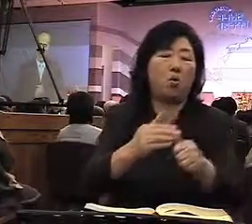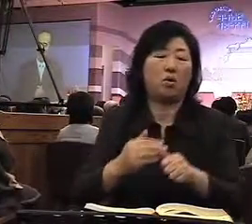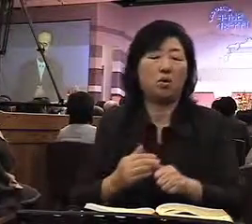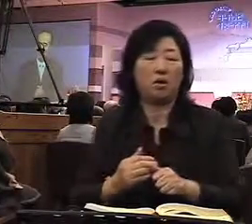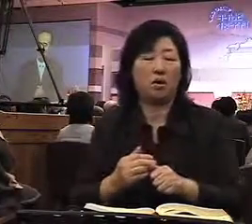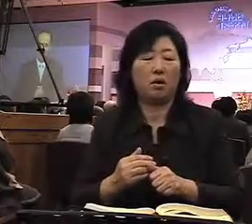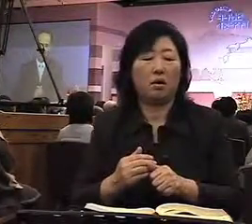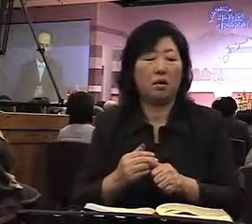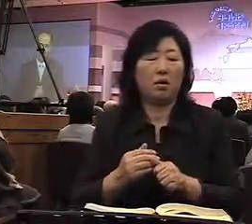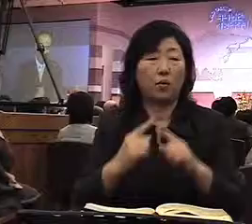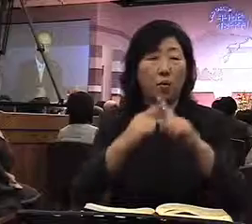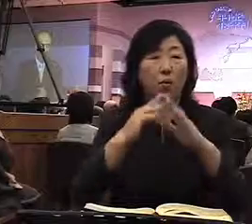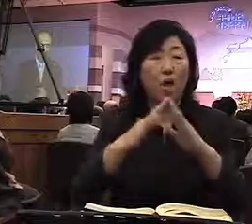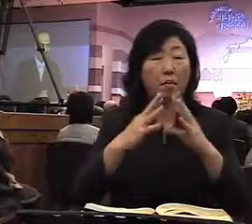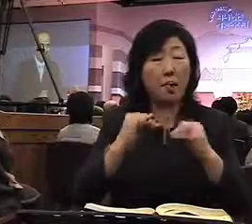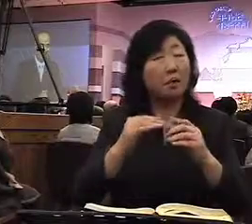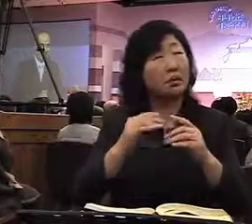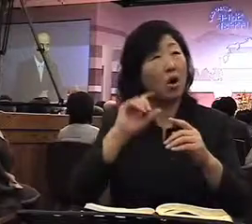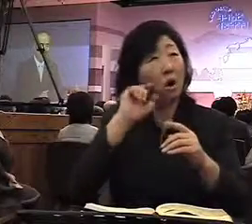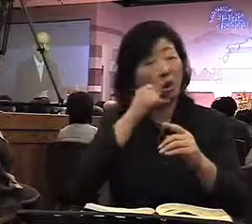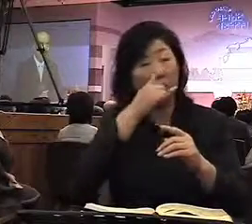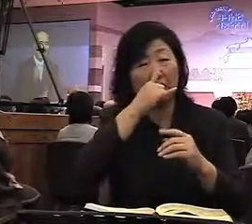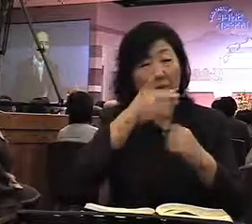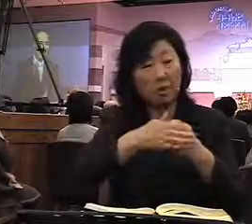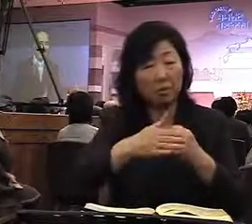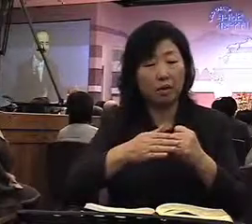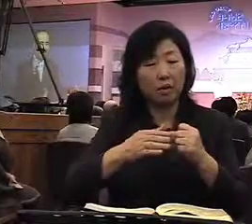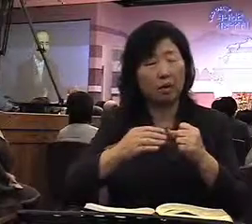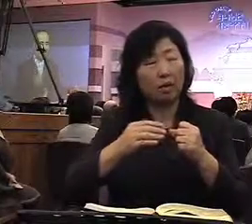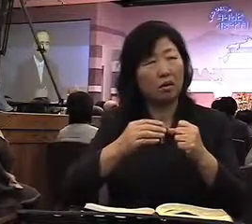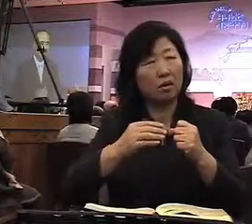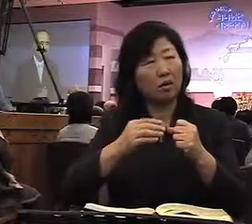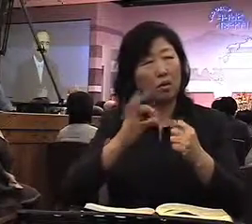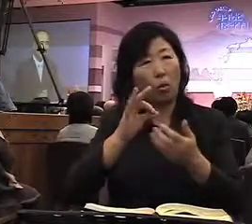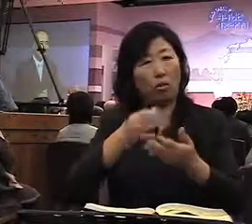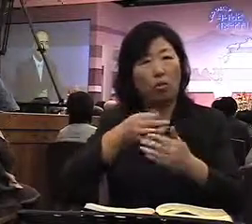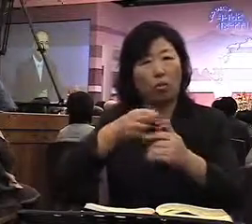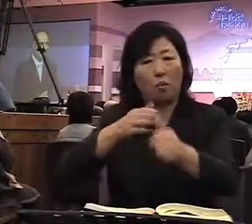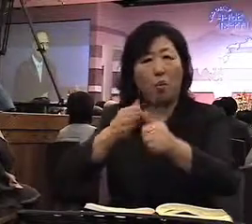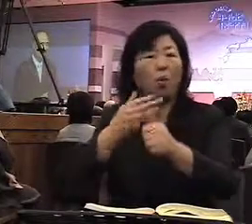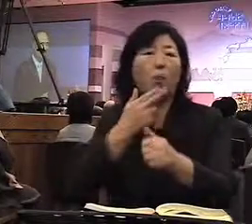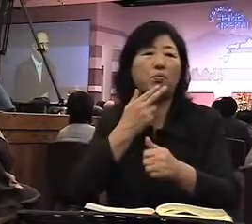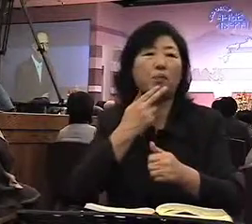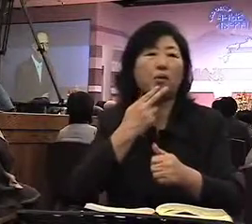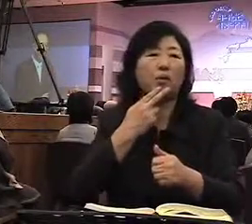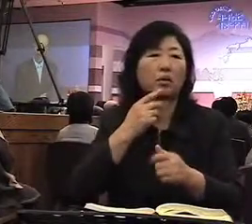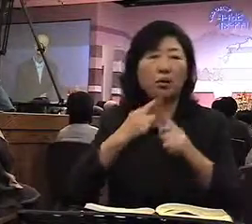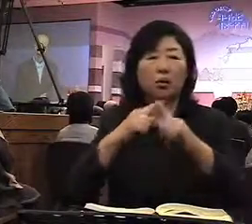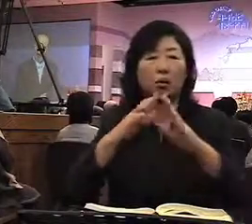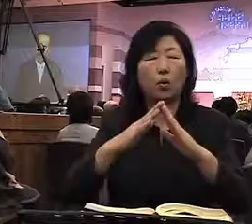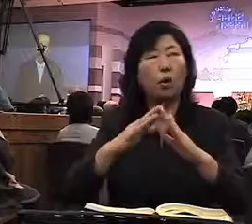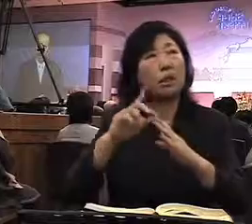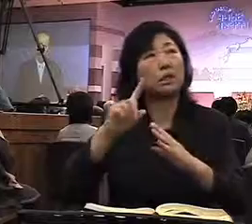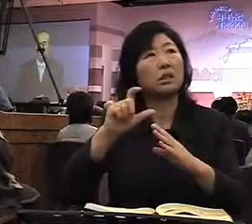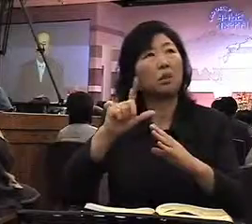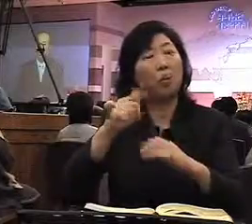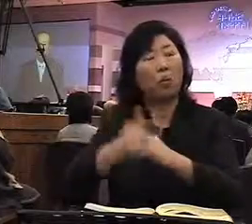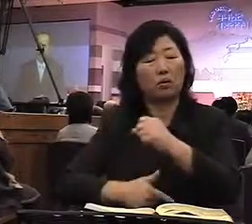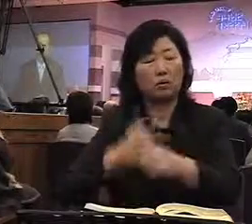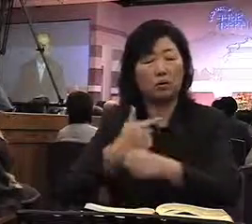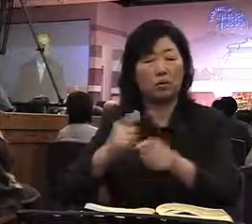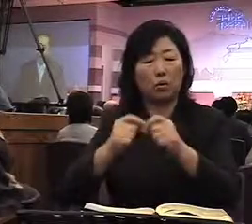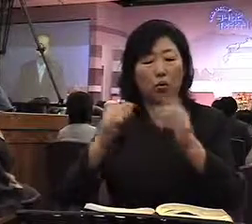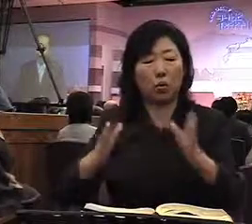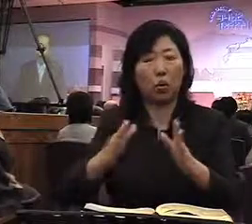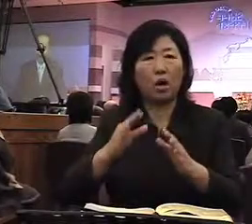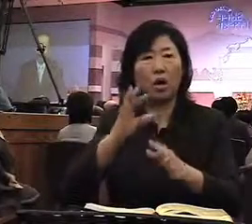많은 어려움 때문에 선교를 못 보내게 됐습니다. 그러니까 한 교회 파송을 받고 갔는데 그 교회가 15년 동안의 선교를 한 번도